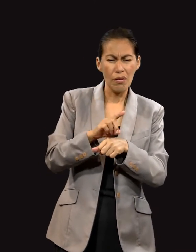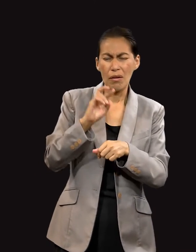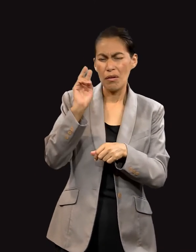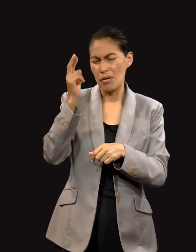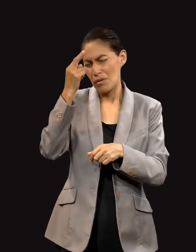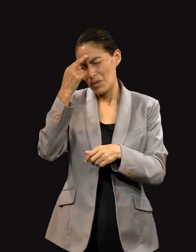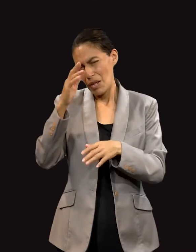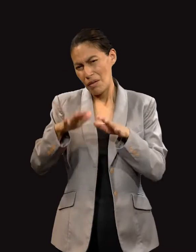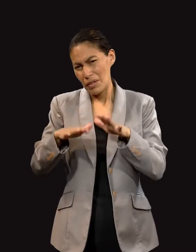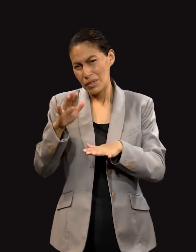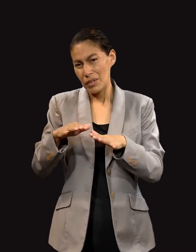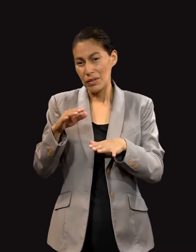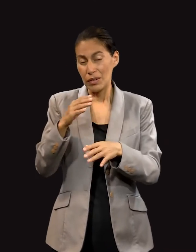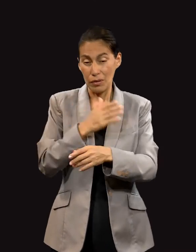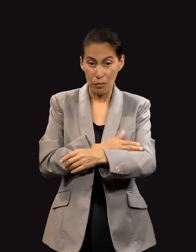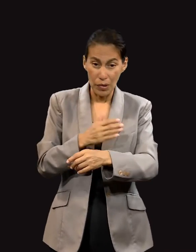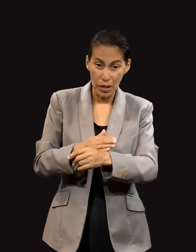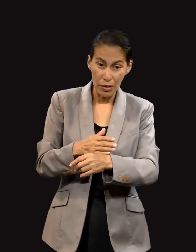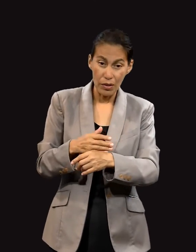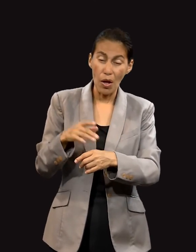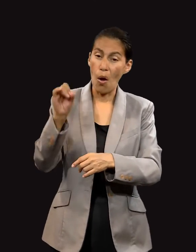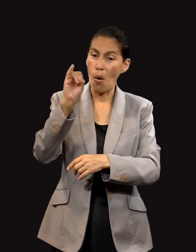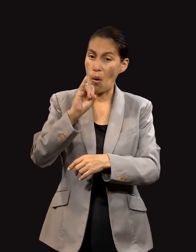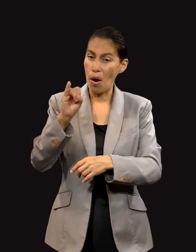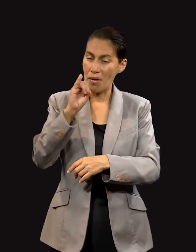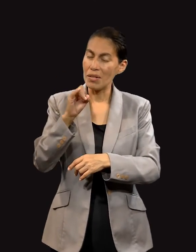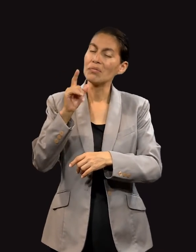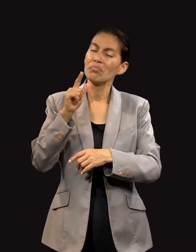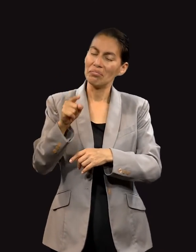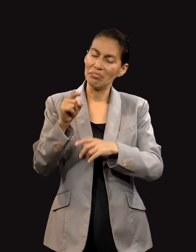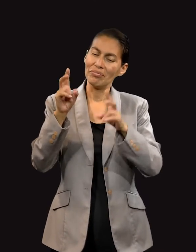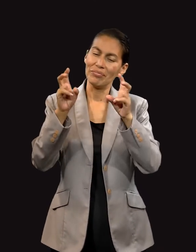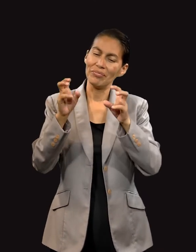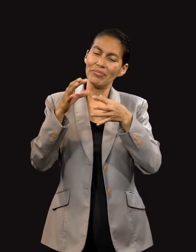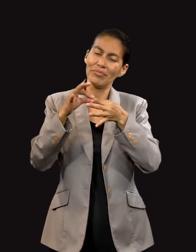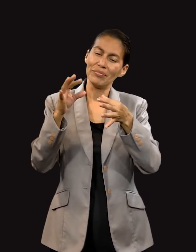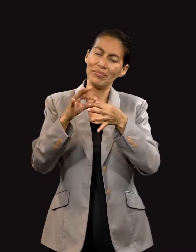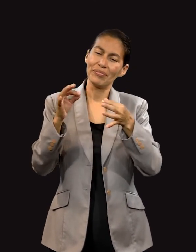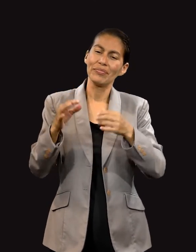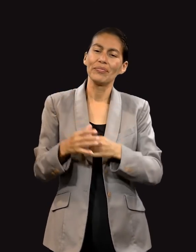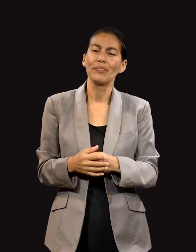los días también se reúnen. A veces los acompaño, pero los jueves me toca estar con ellos.